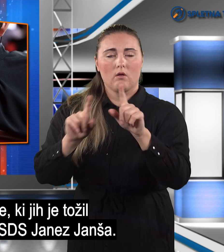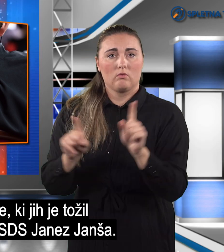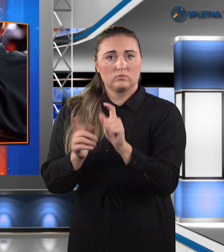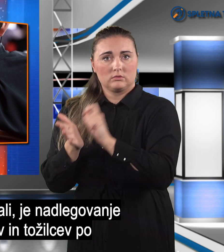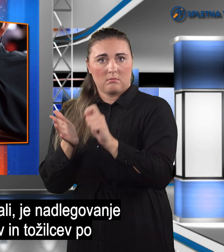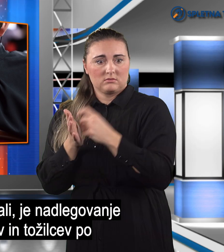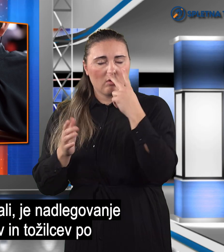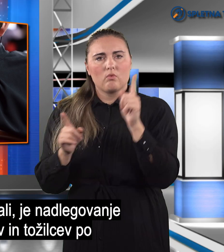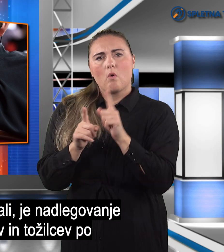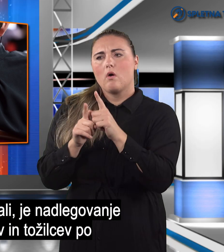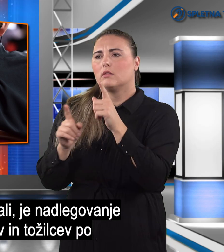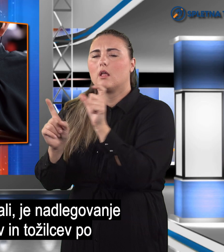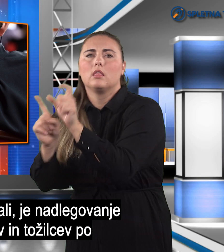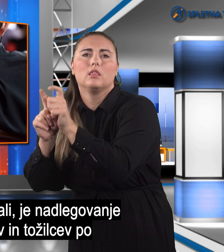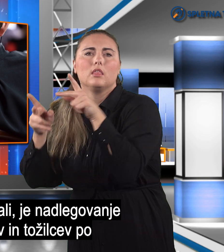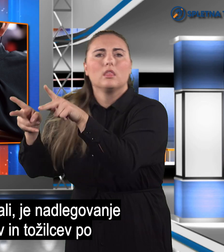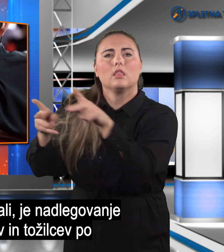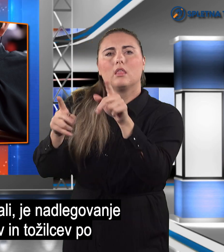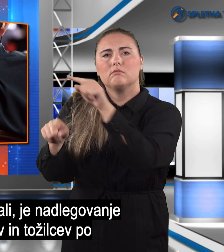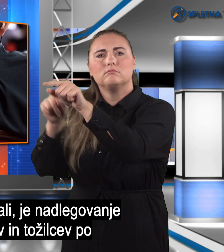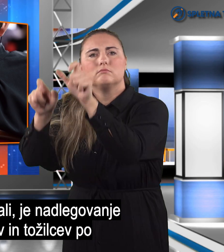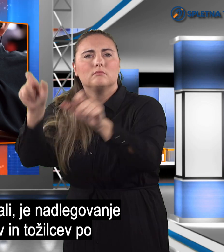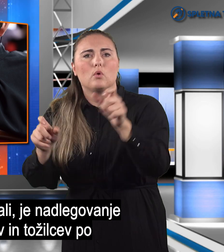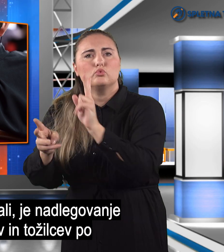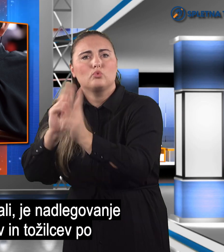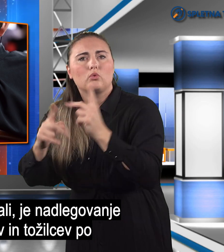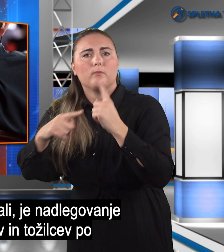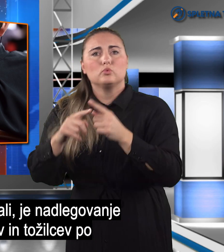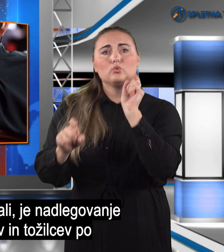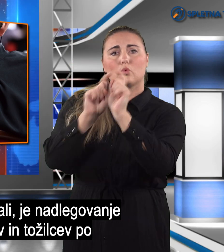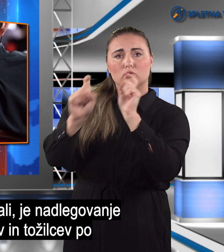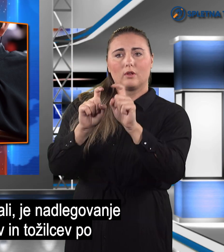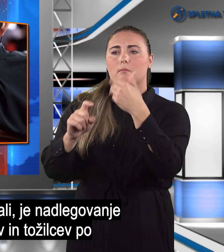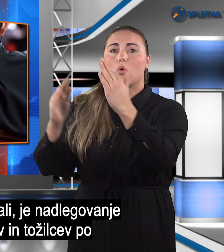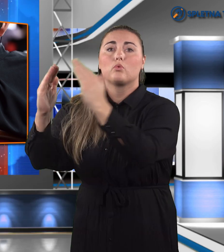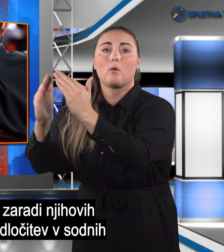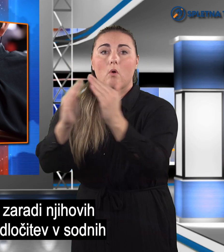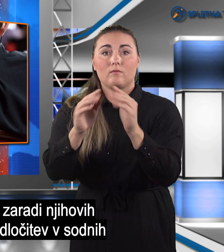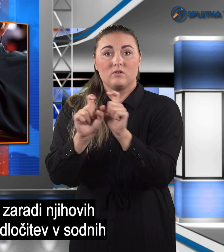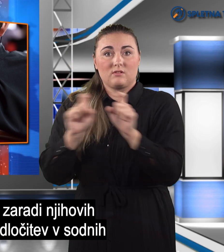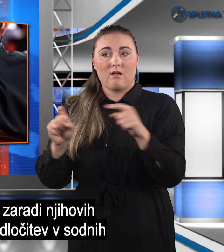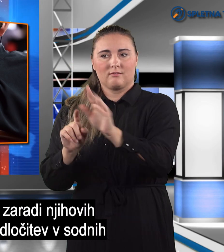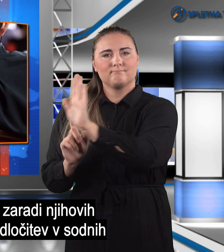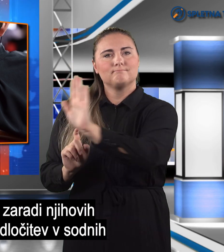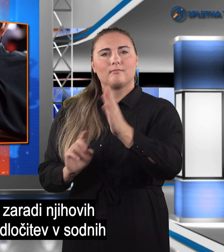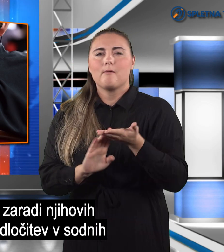Kot so zapisali, je nadlegovanje sodnikov in tožilcev po domovih zaradi njihovih preteklih odločitev v sodnih